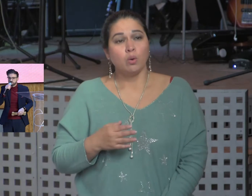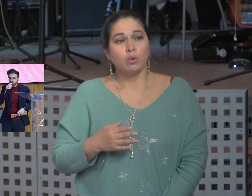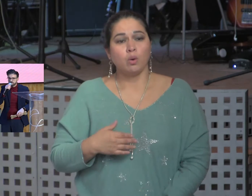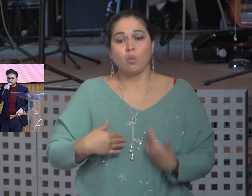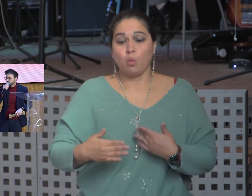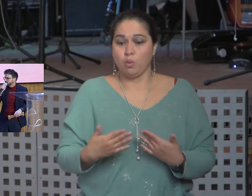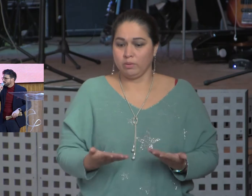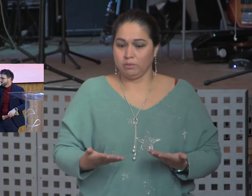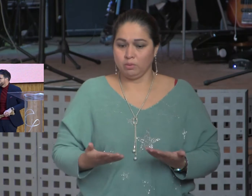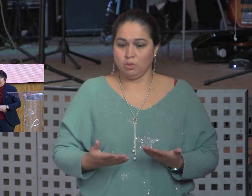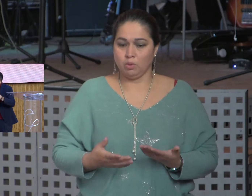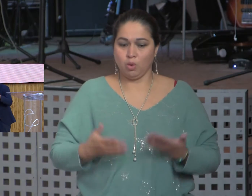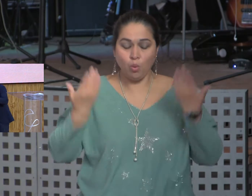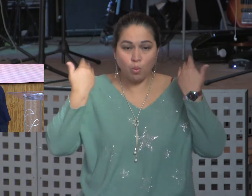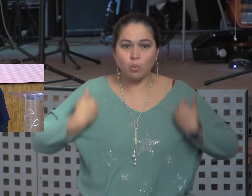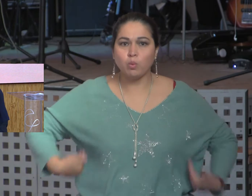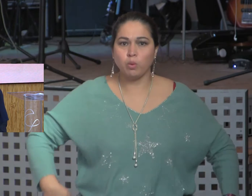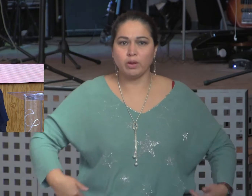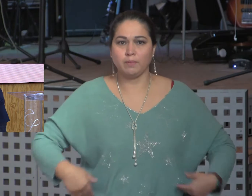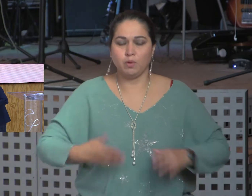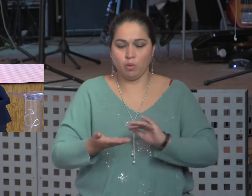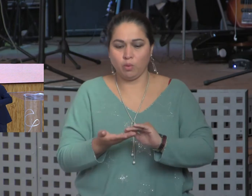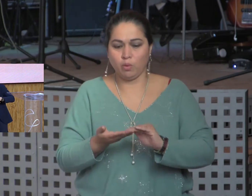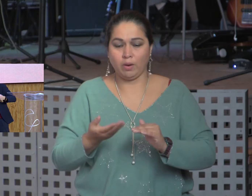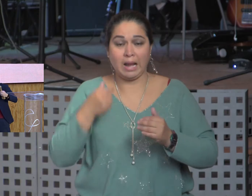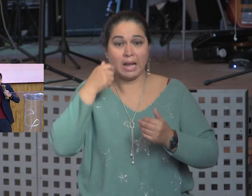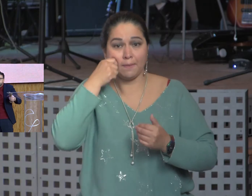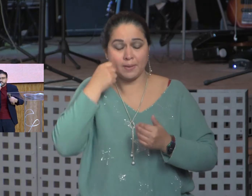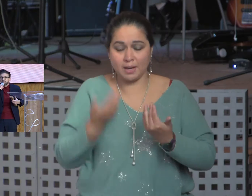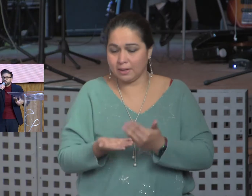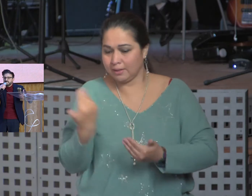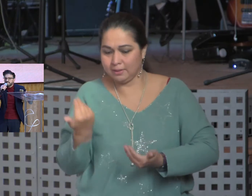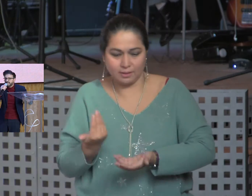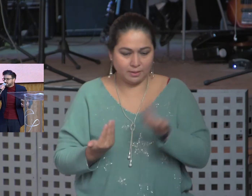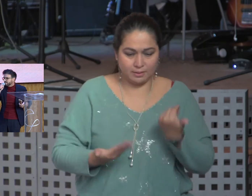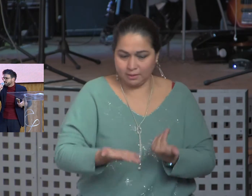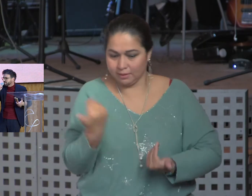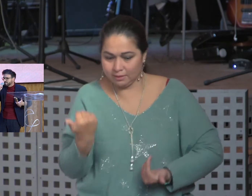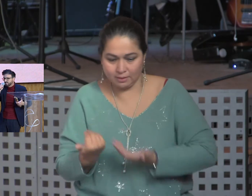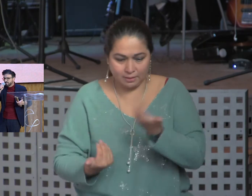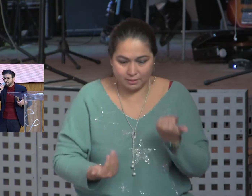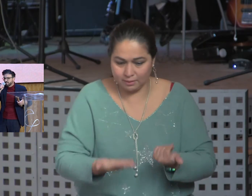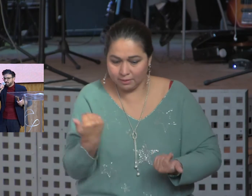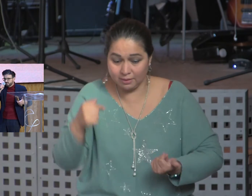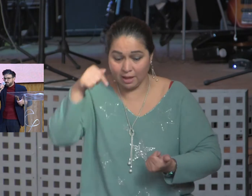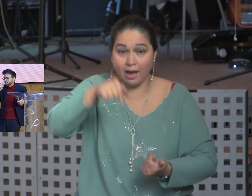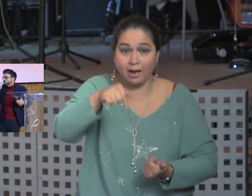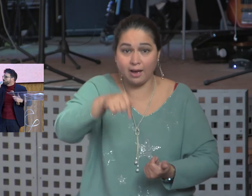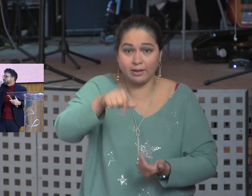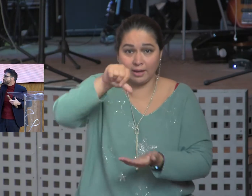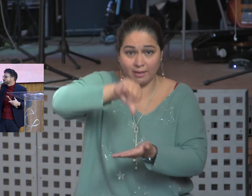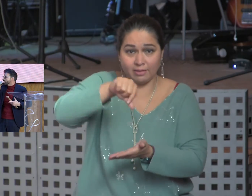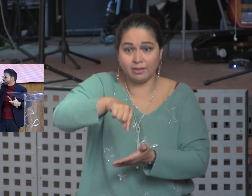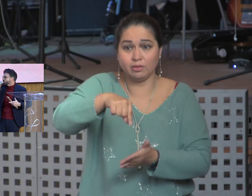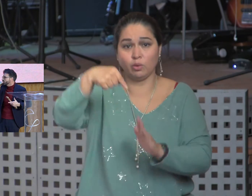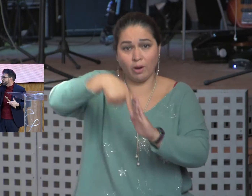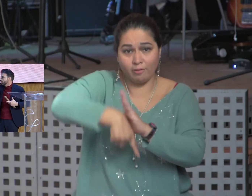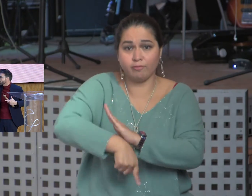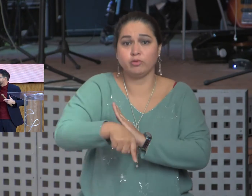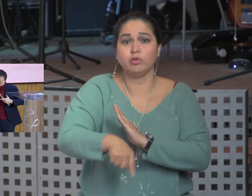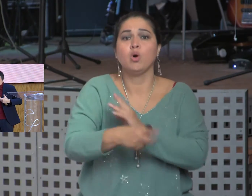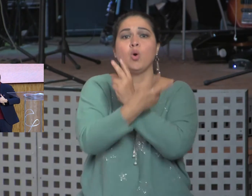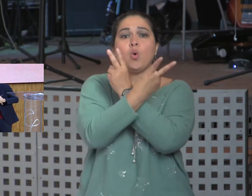son secos. No tienen nada que les dé ninguna vida, son inertes. No podemos ver